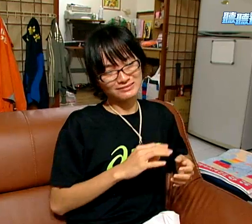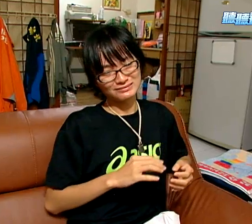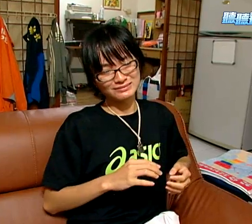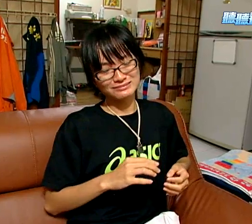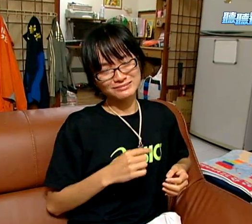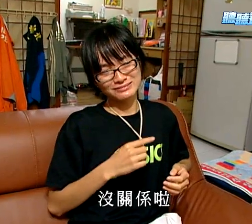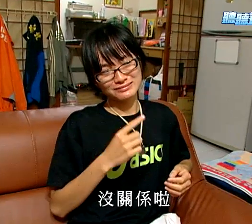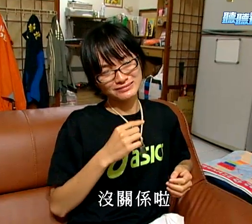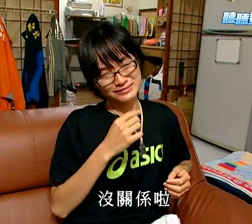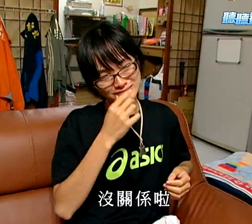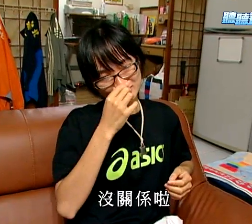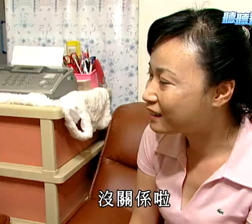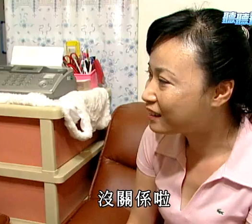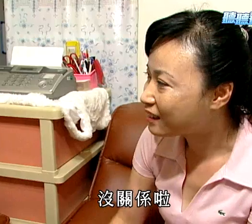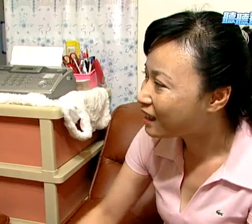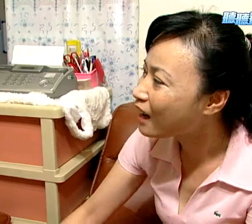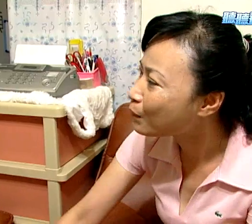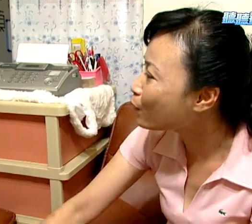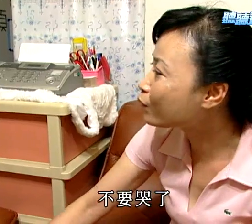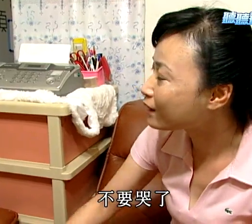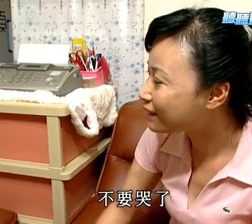没关系啦。 好，不要哭了。